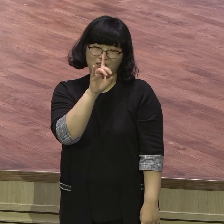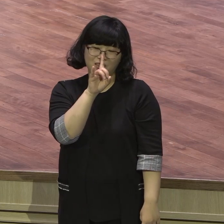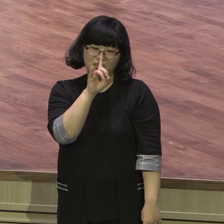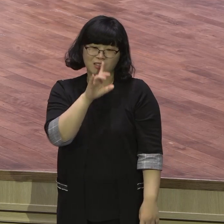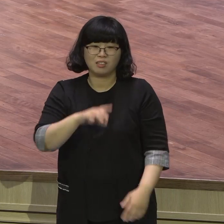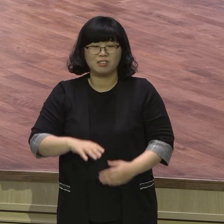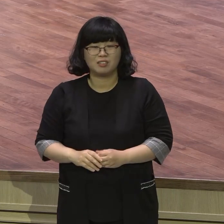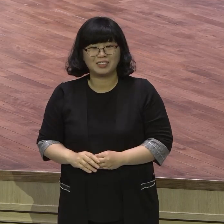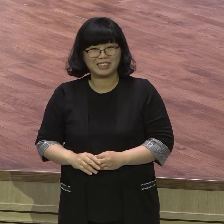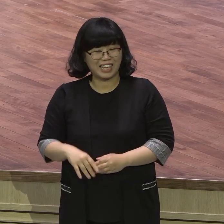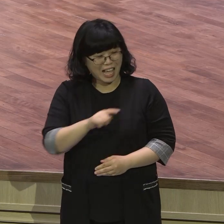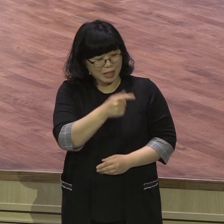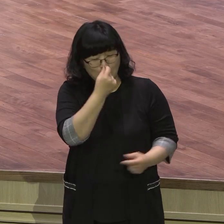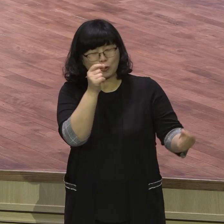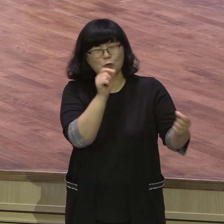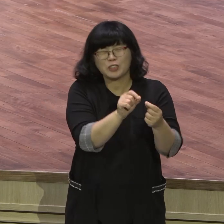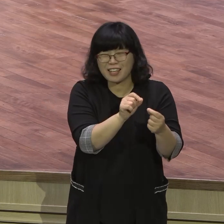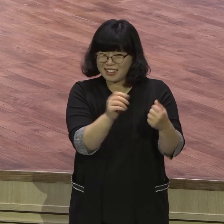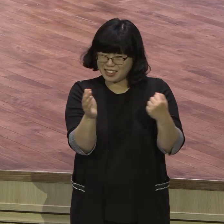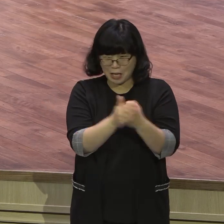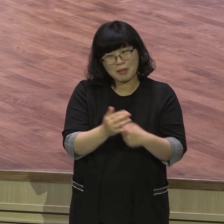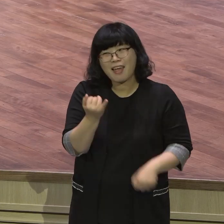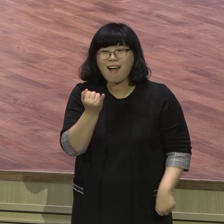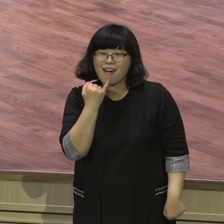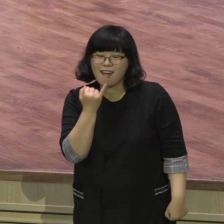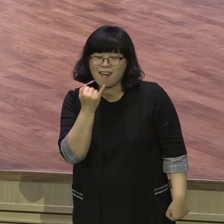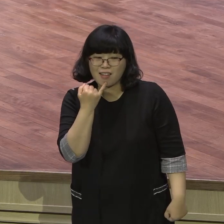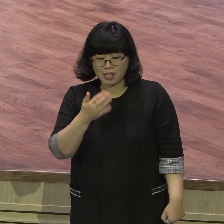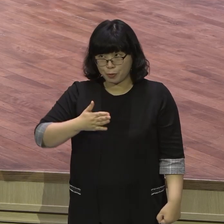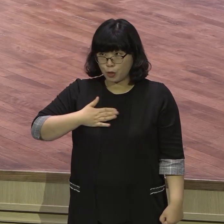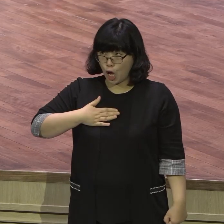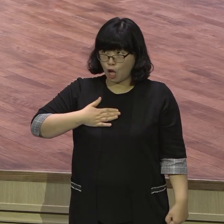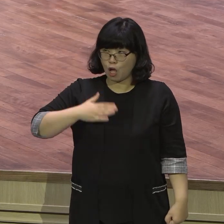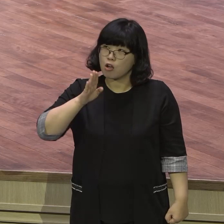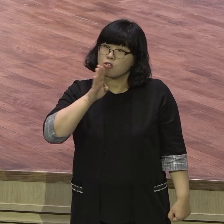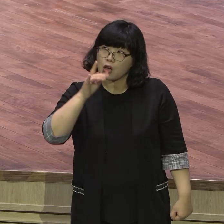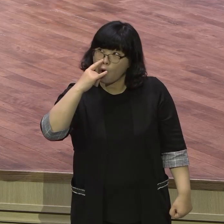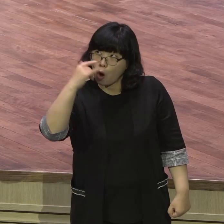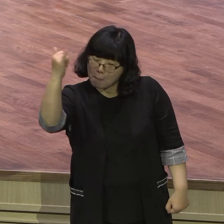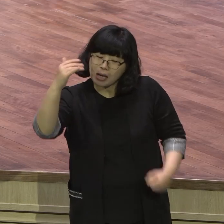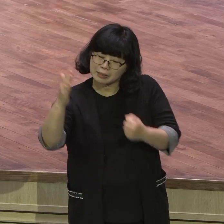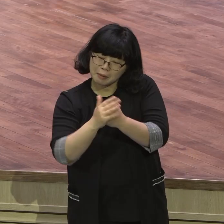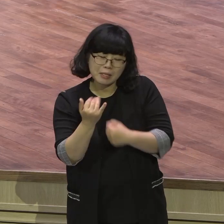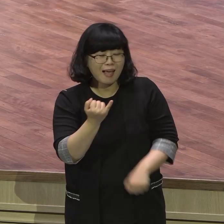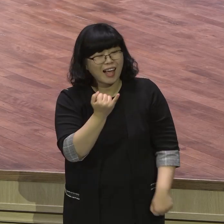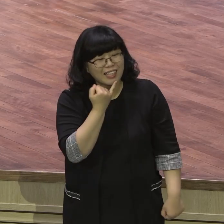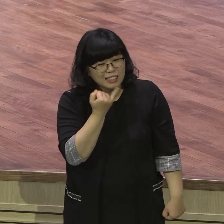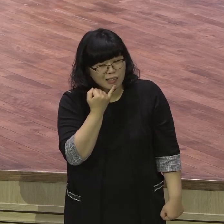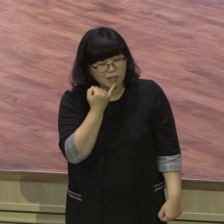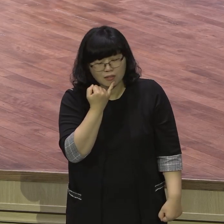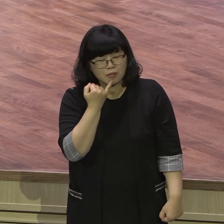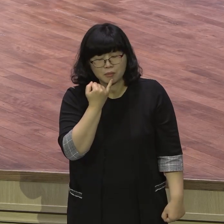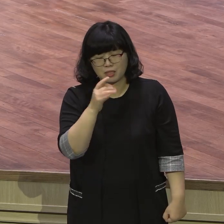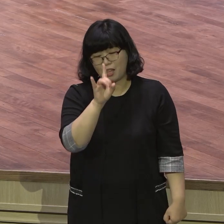친하기 때문에 가깝기 때문에 우리 가족이기 때문에 아니에요 그걸 다 죽는 거예요 같이 다 죽는 거예요 그러면